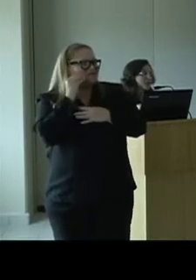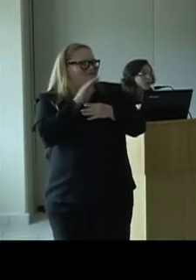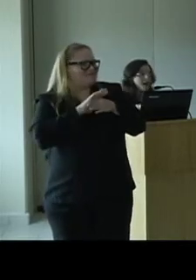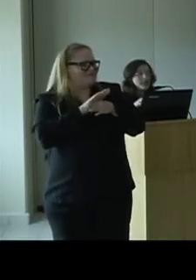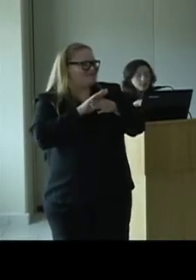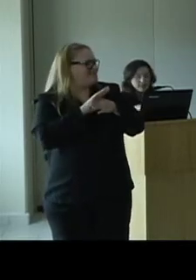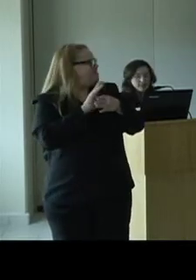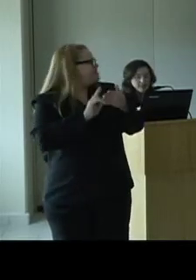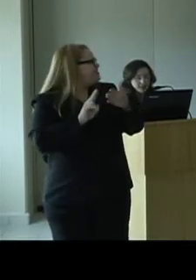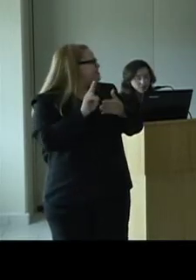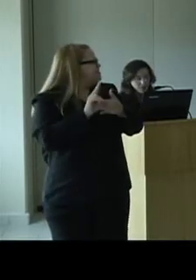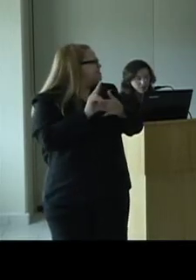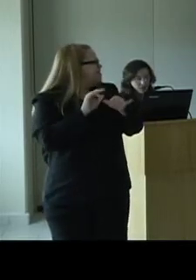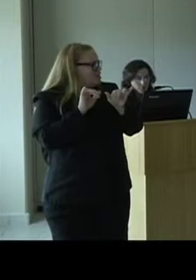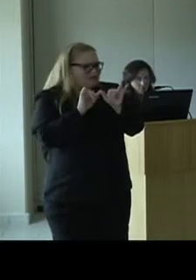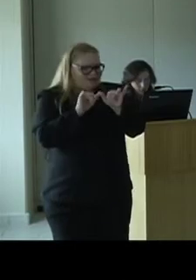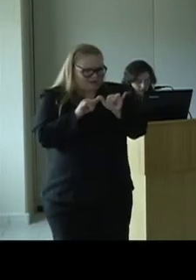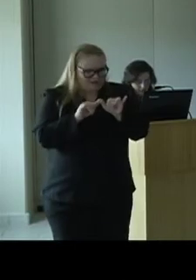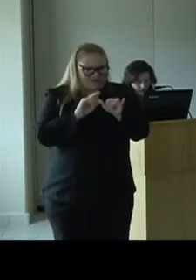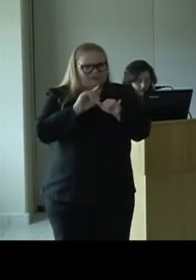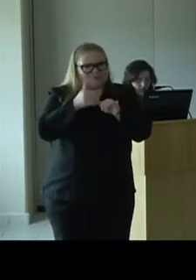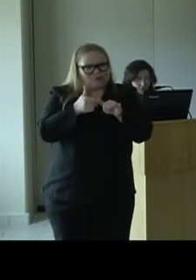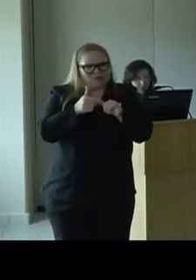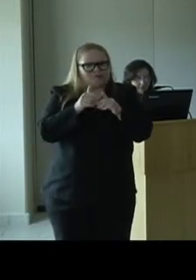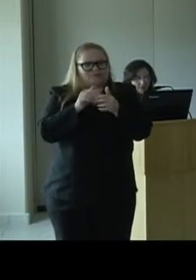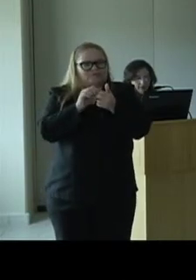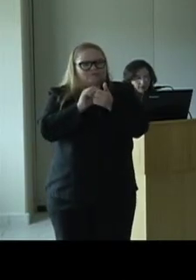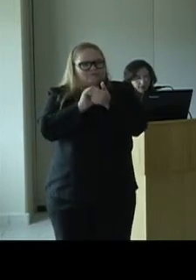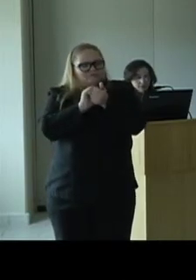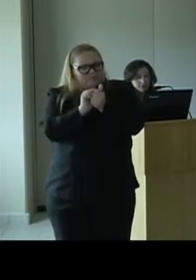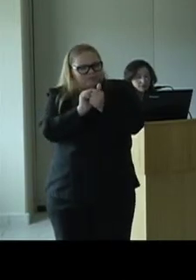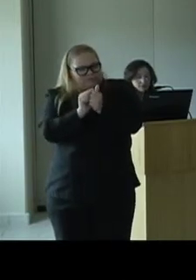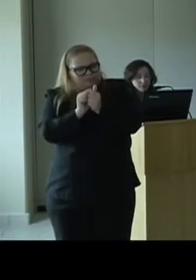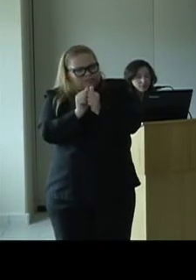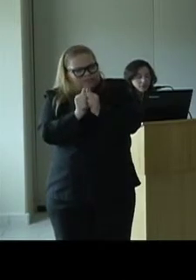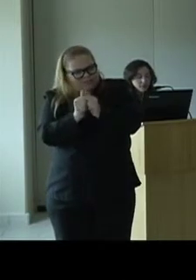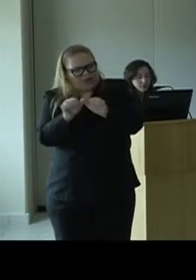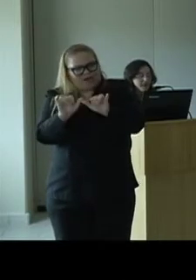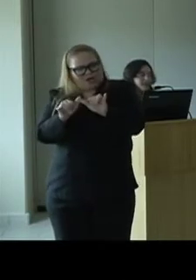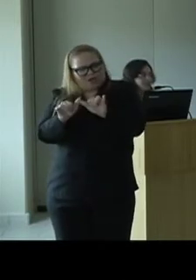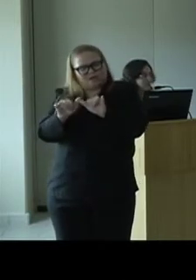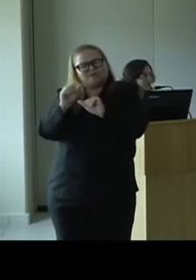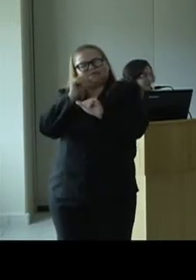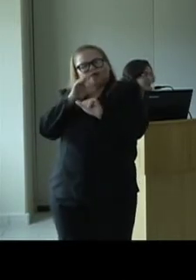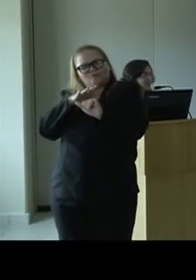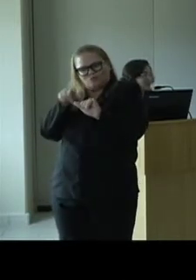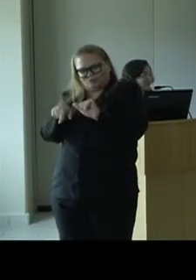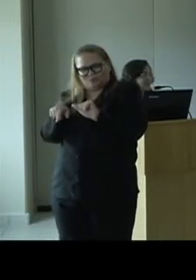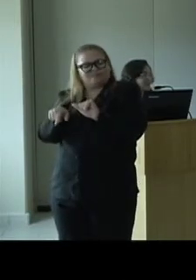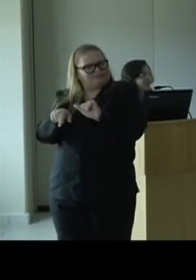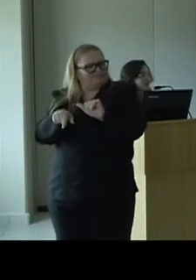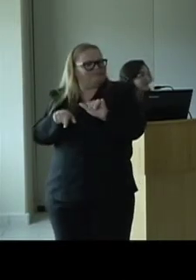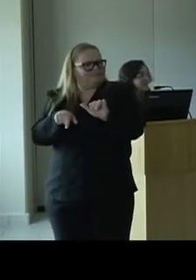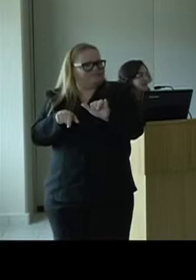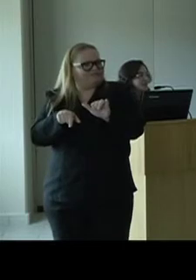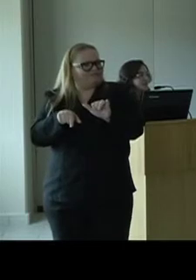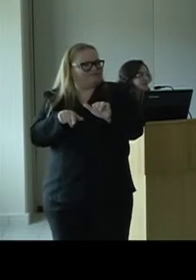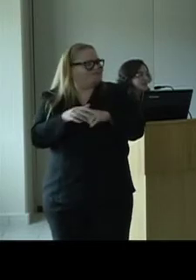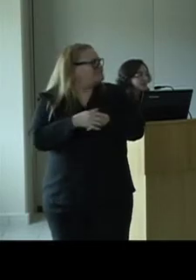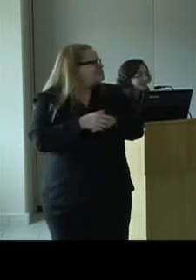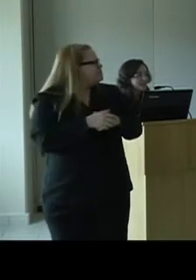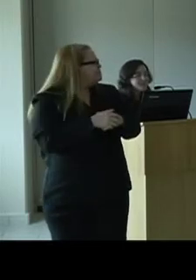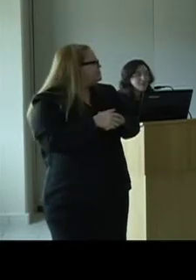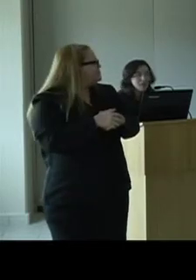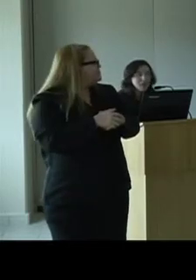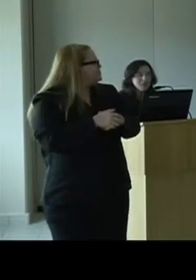tamaño regular, después ella adaptó el tamaño a Migdalia. Y ahí la vemos. Ella vive cerca de un